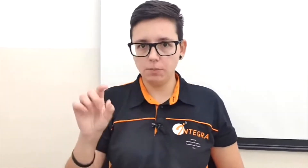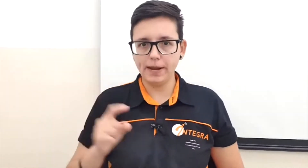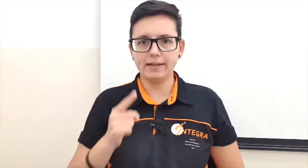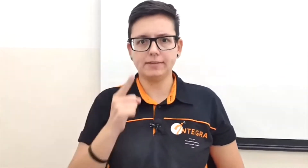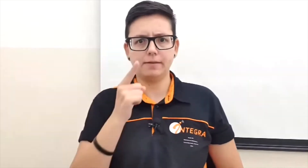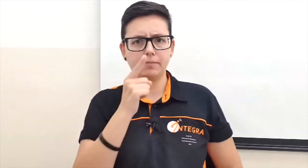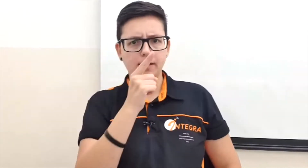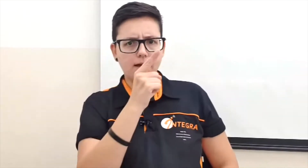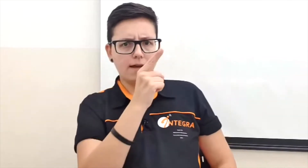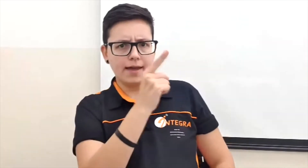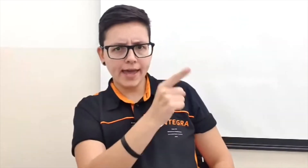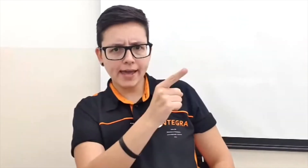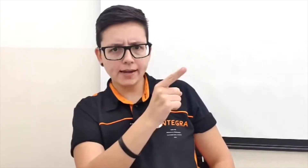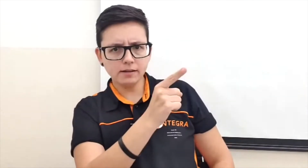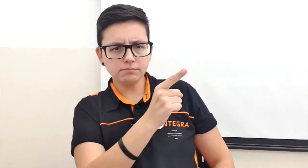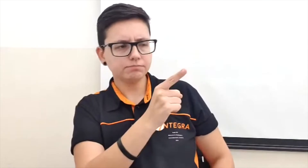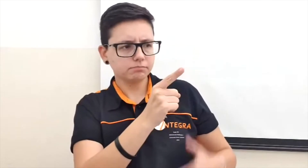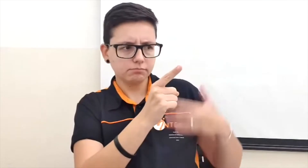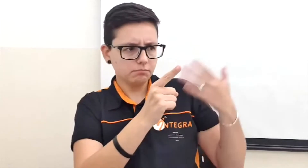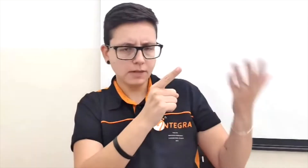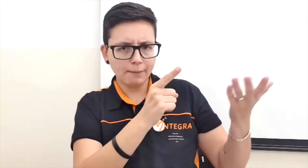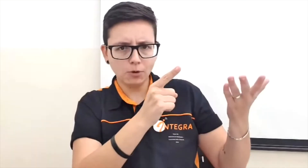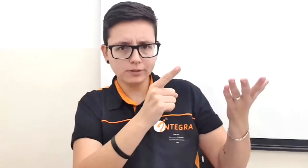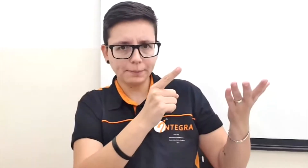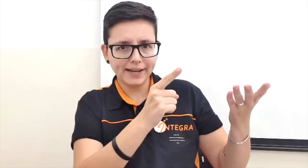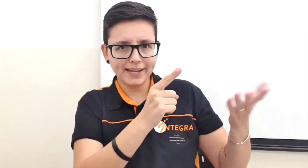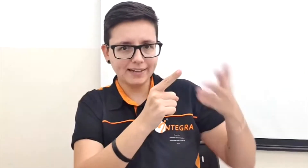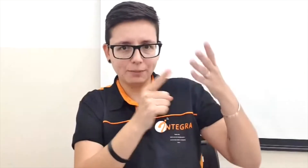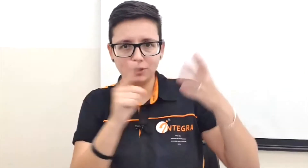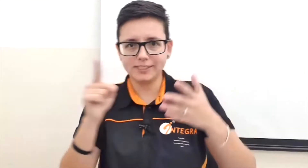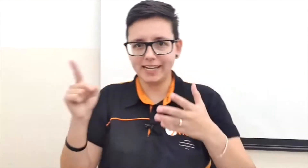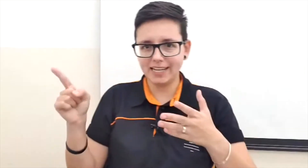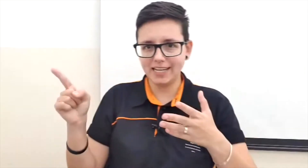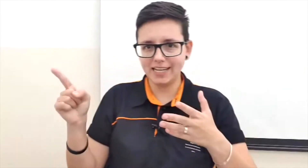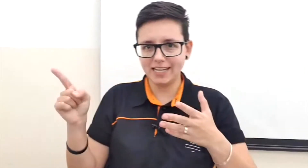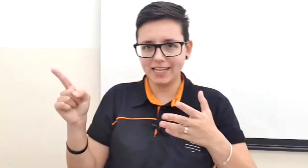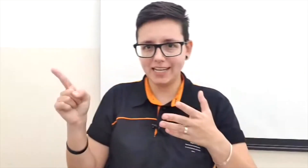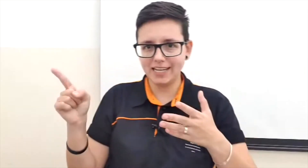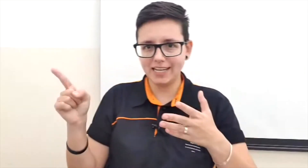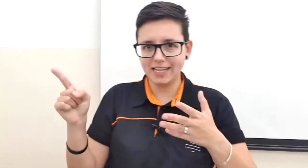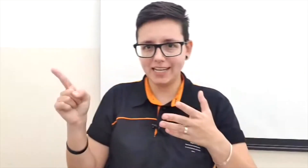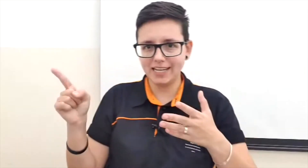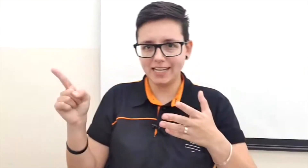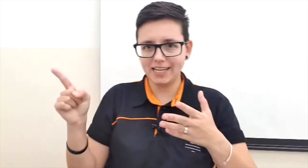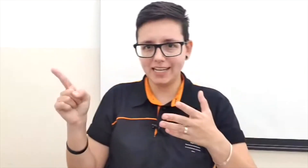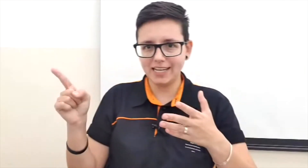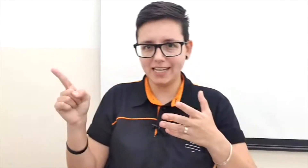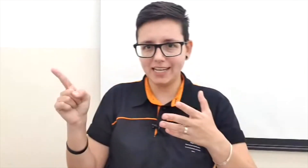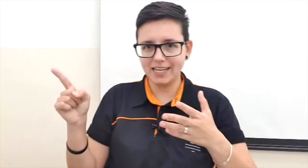completa. Ele, aponta para ele, né? Pode ser aqui, pode ser ali, onde você quiser.